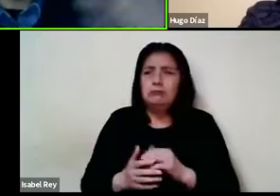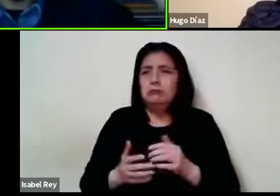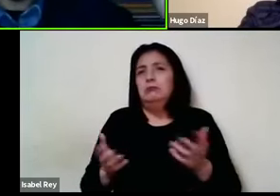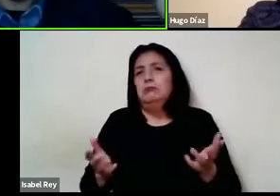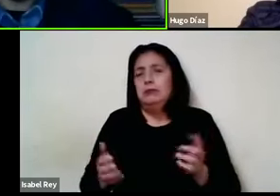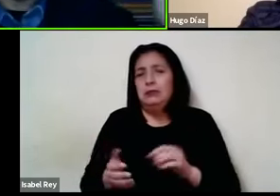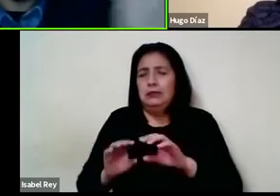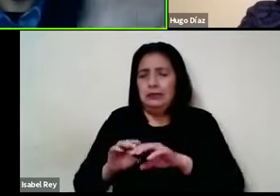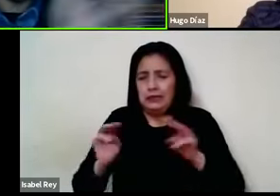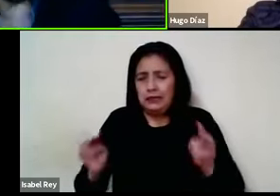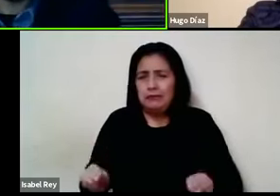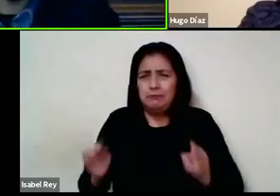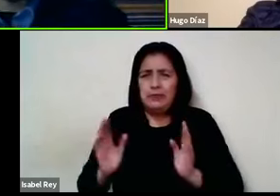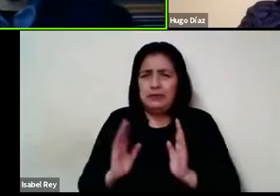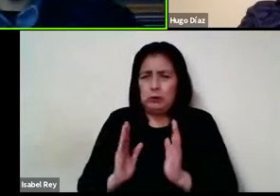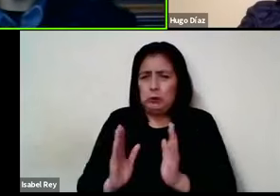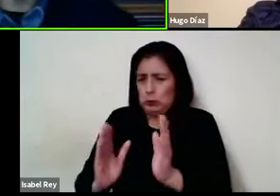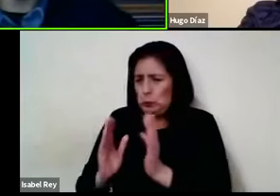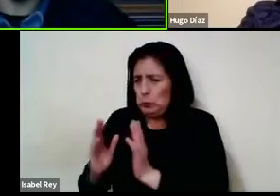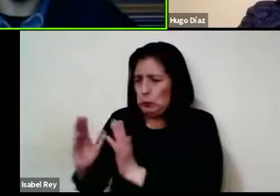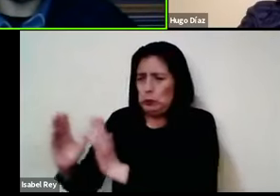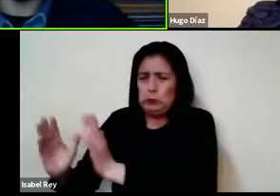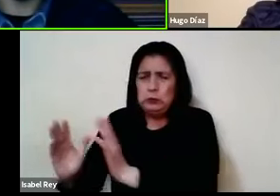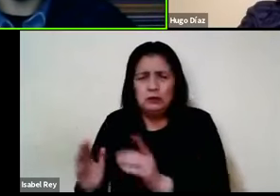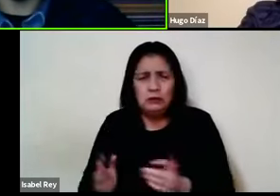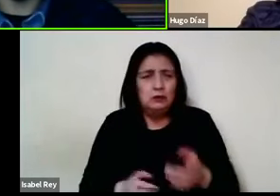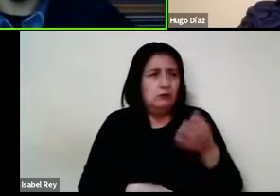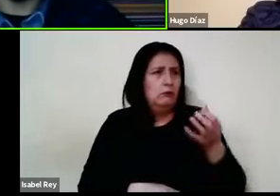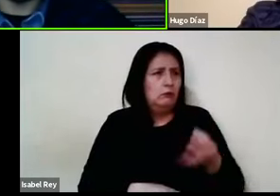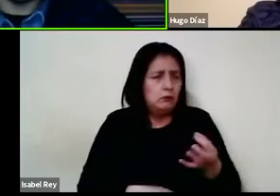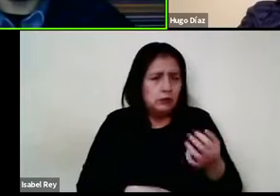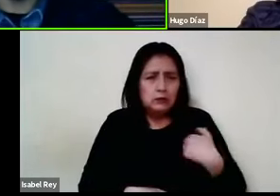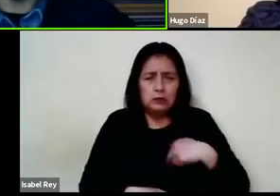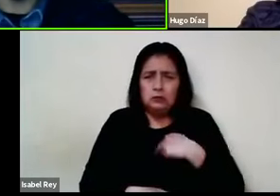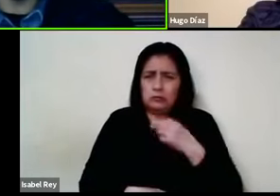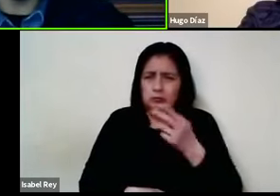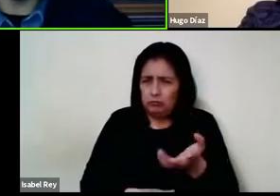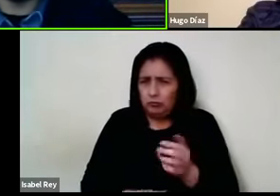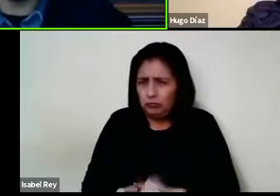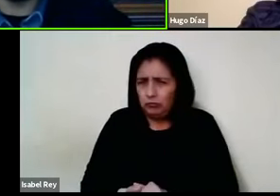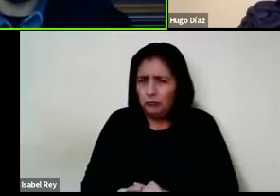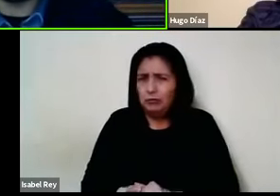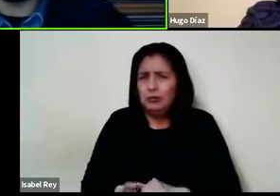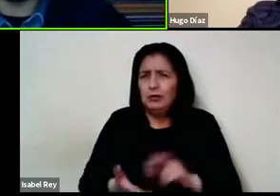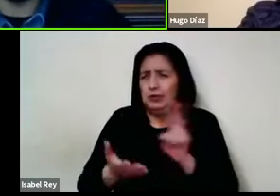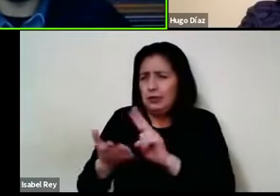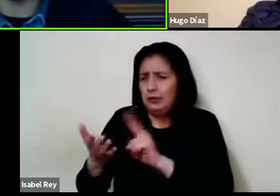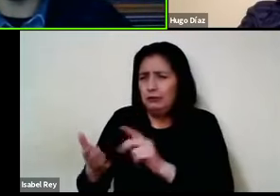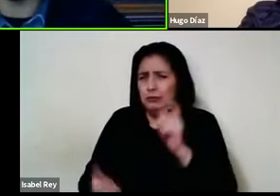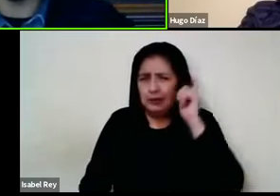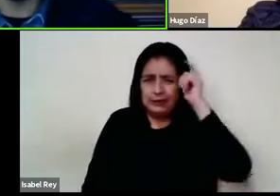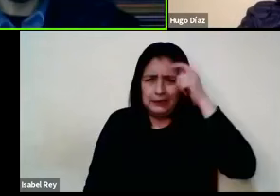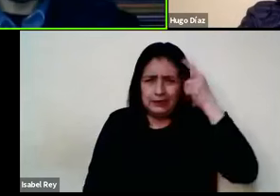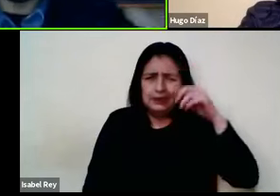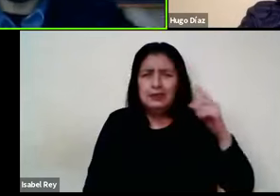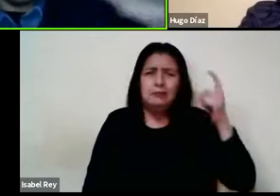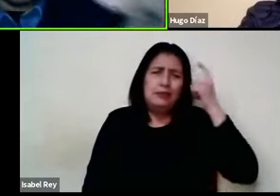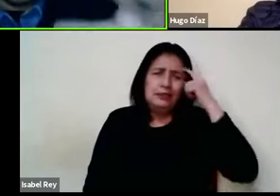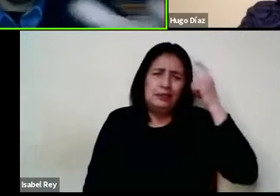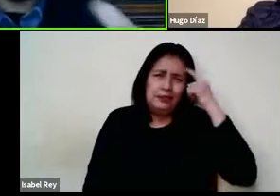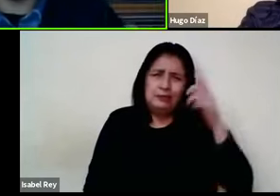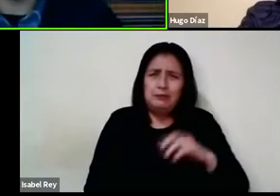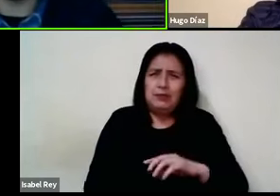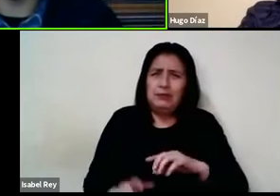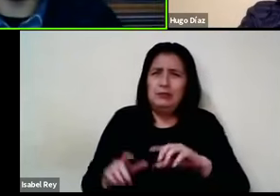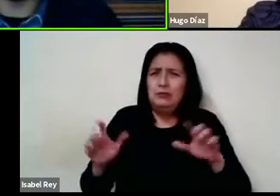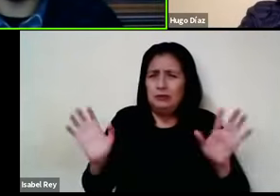Las carpetas deben estar alineadas. Y en realidad, si nosotros leemos la teoría del pensamiento lateral, o